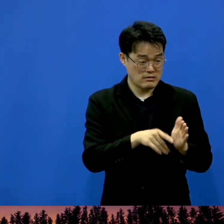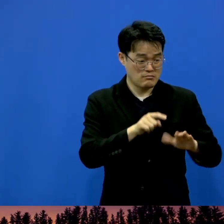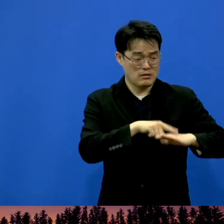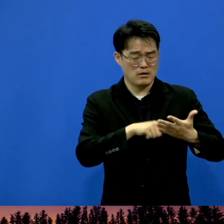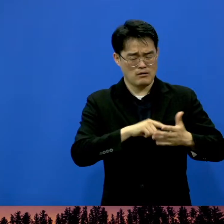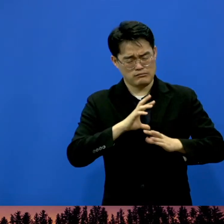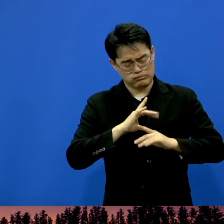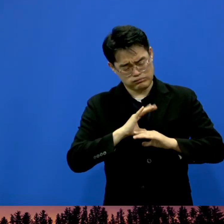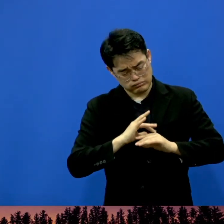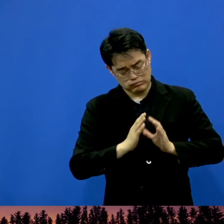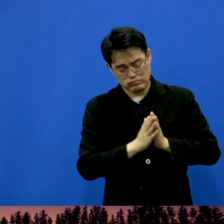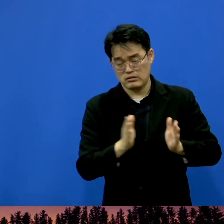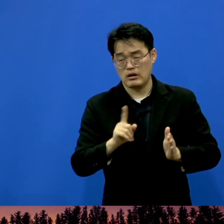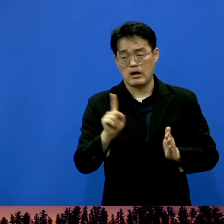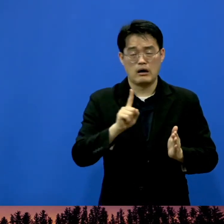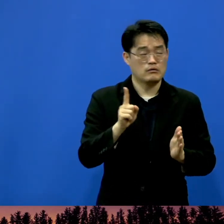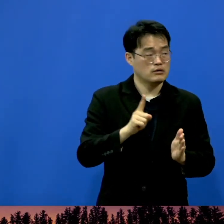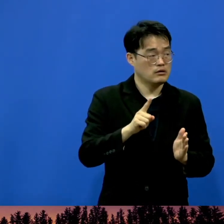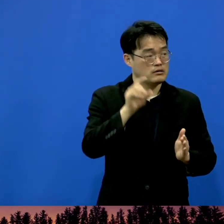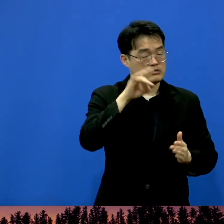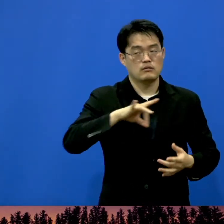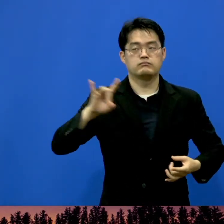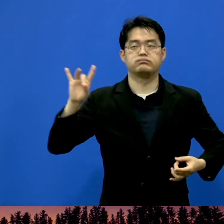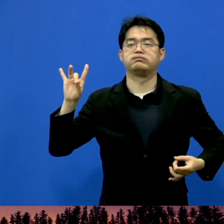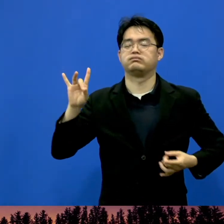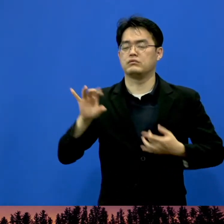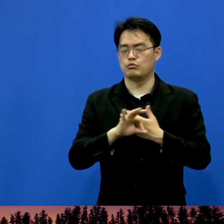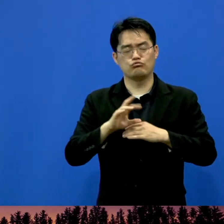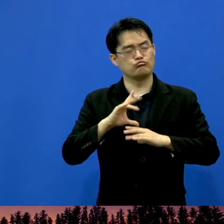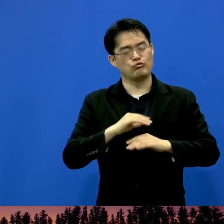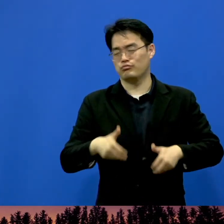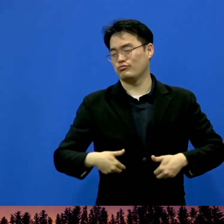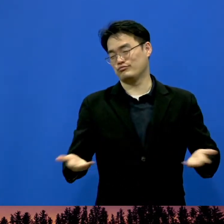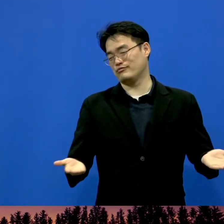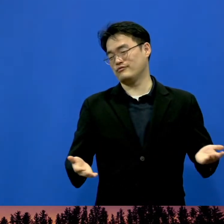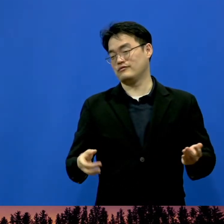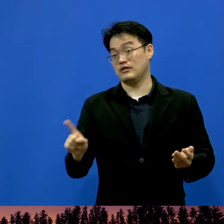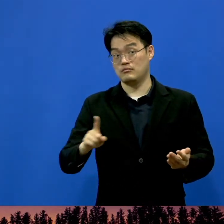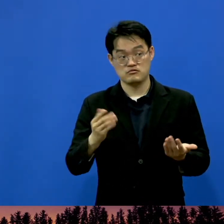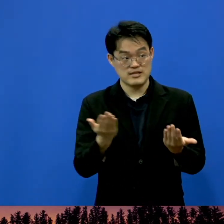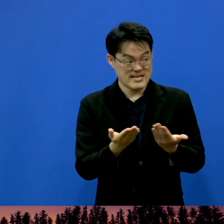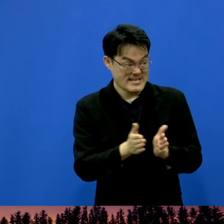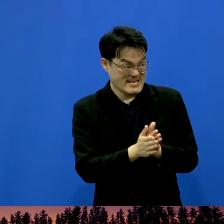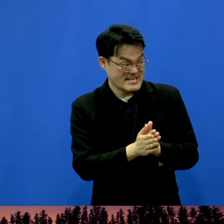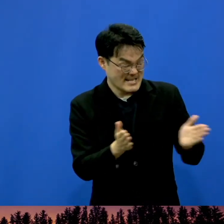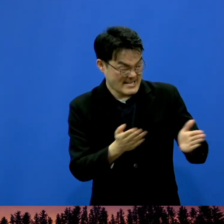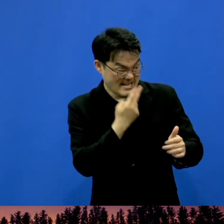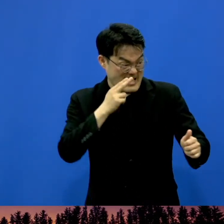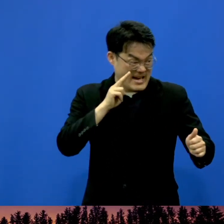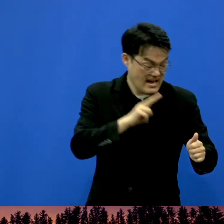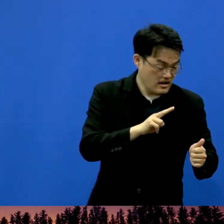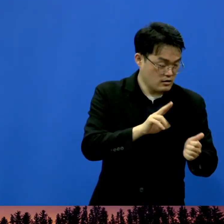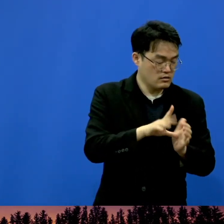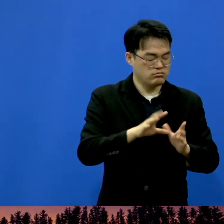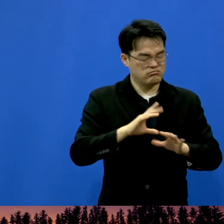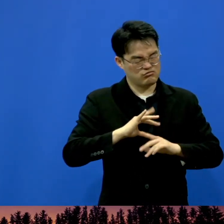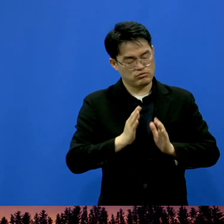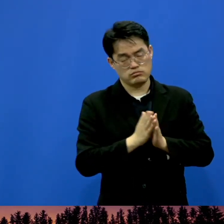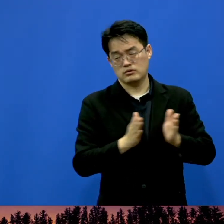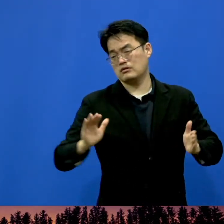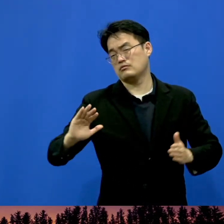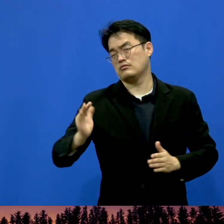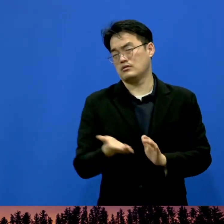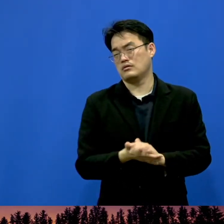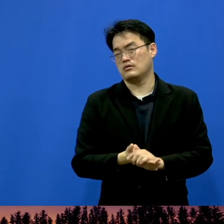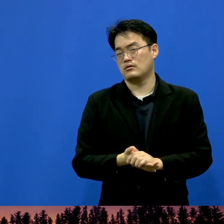거고 아무것도 하지 않으면 두려워할 필요가 없는 거잖아요. 그래서 어떤 일들을 할 때 찾아오는 겁니다. 뒤로 가는